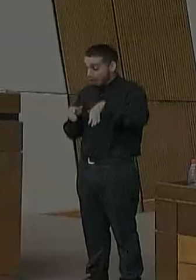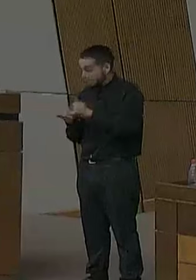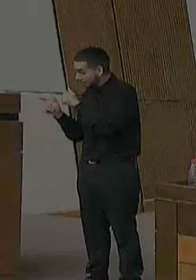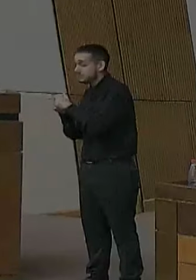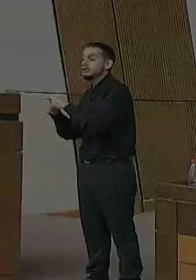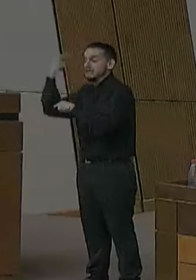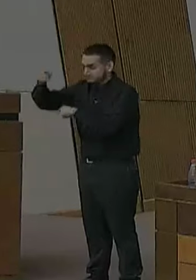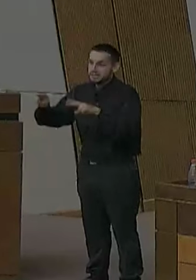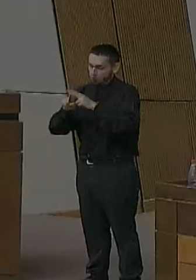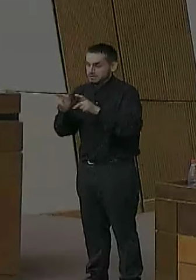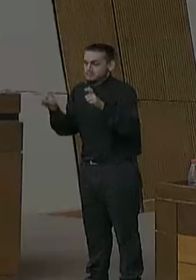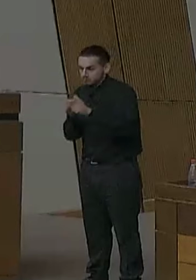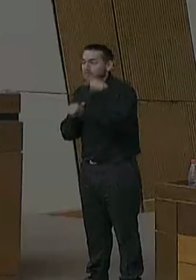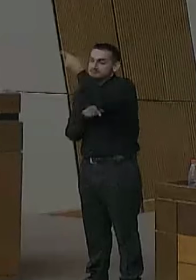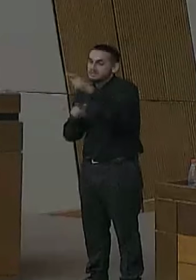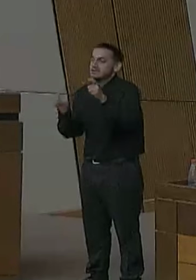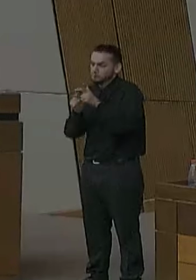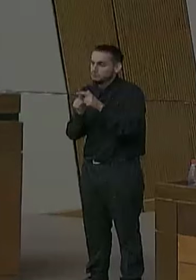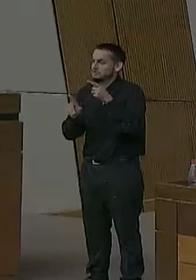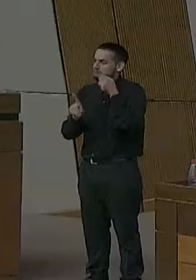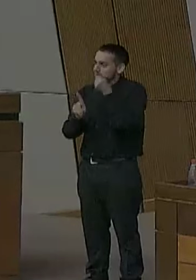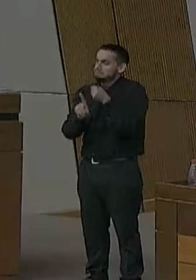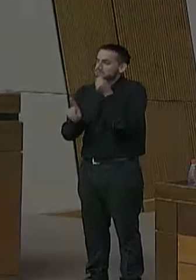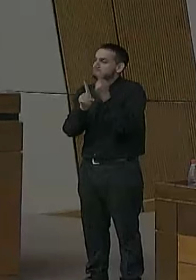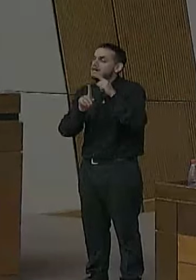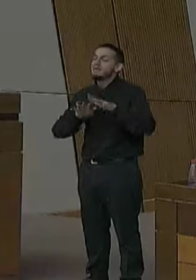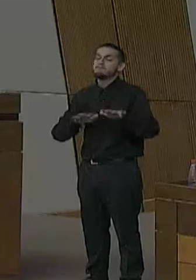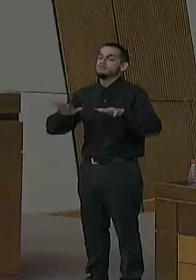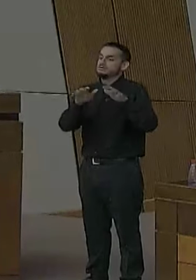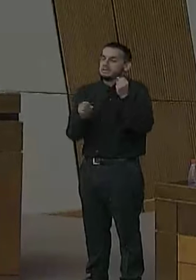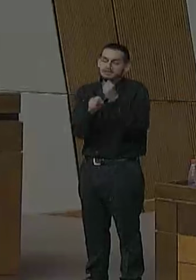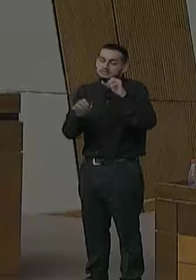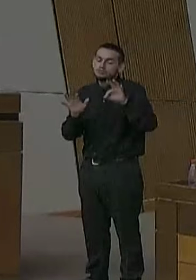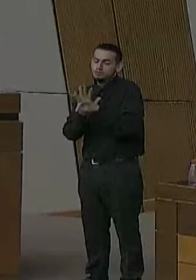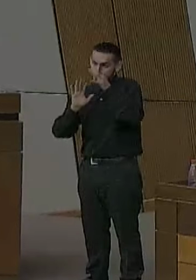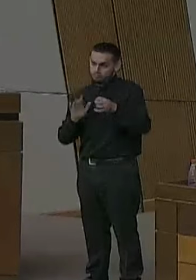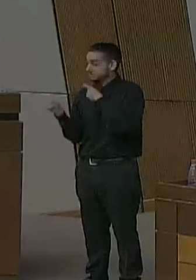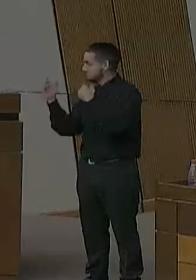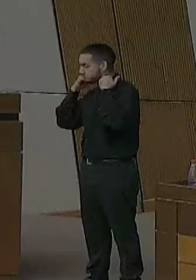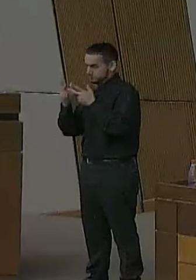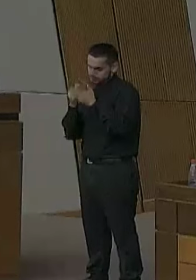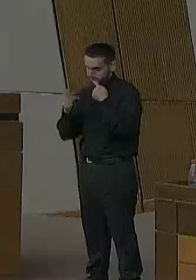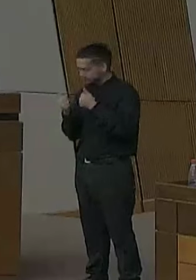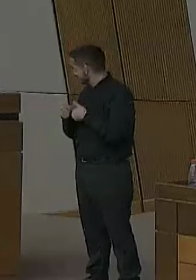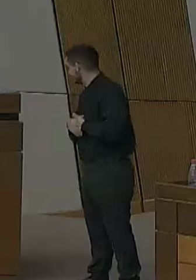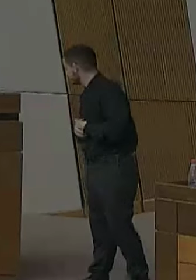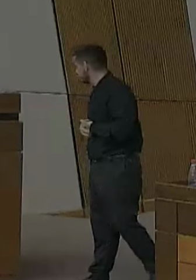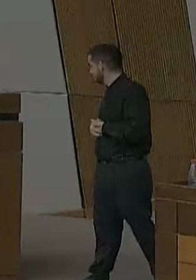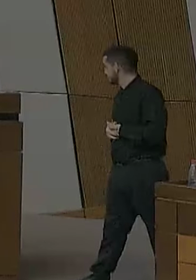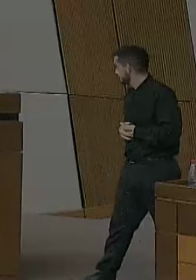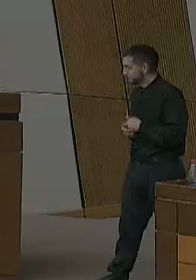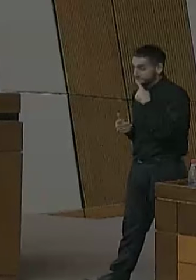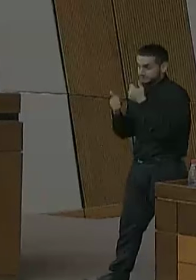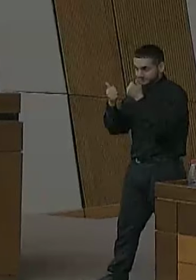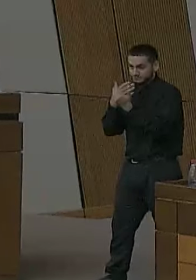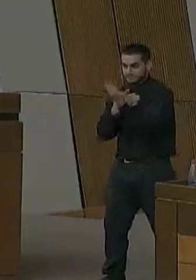ya, seguramente que de la semana que viene, hinchándoles ya para movernos y para arrancar. Así que Shirley. Gracias, Liz. Bueno, buenos